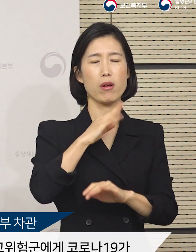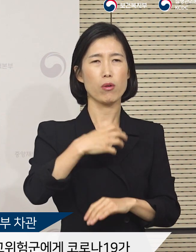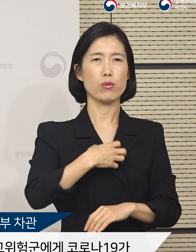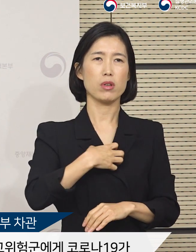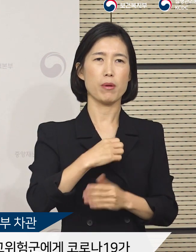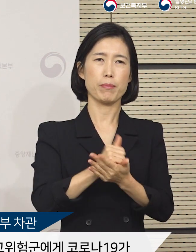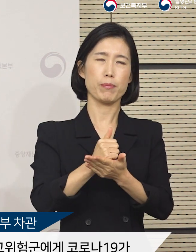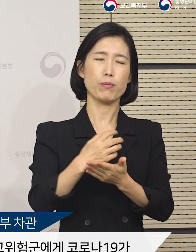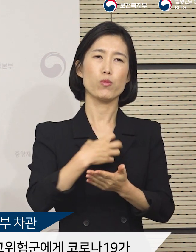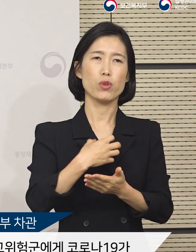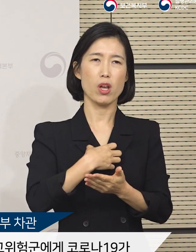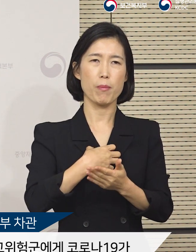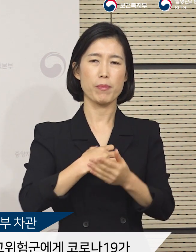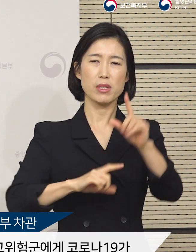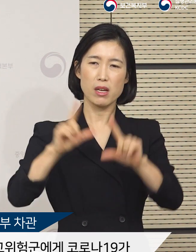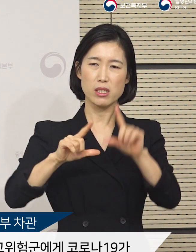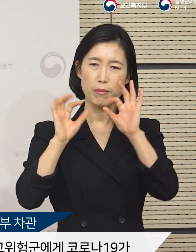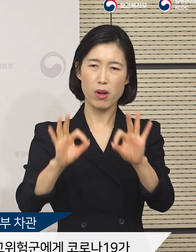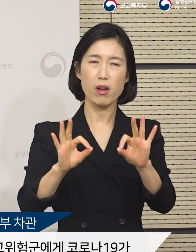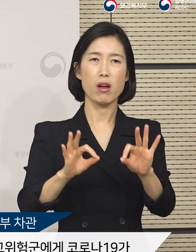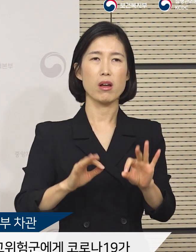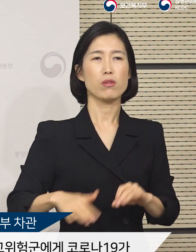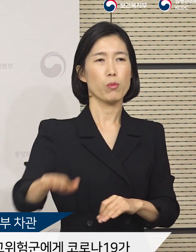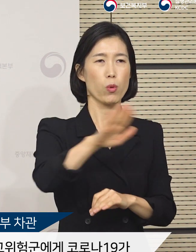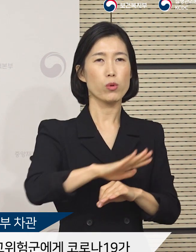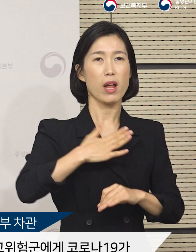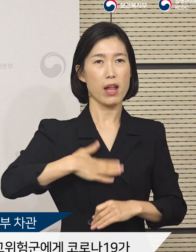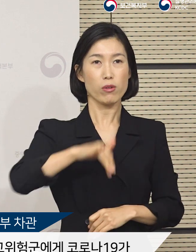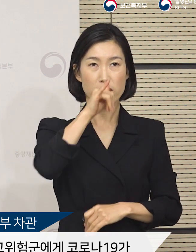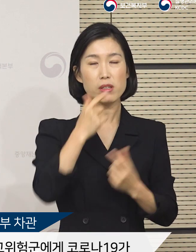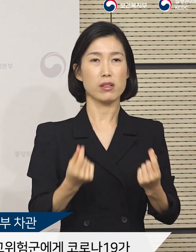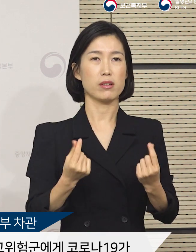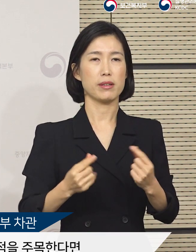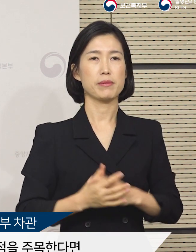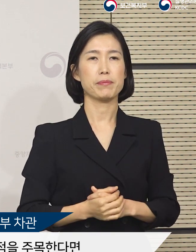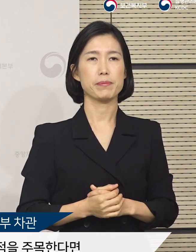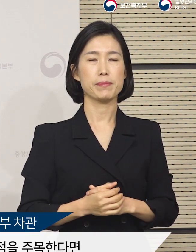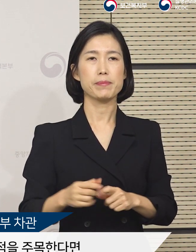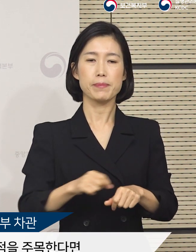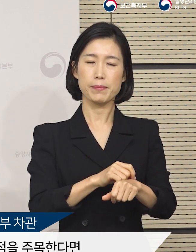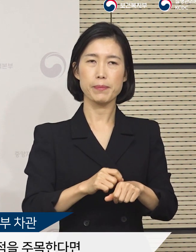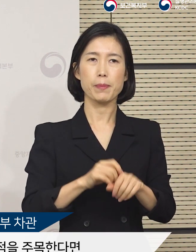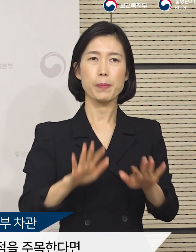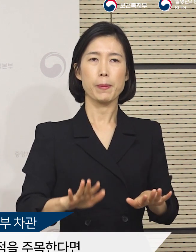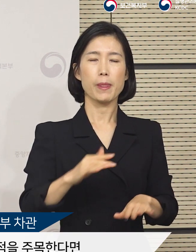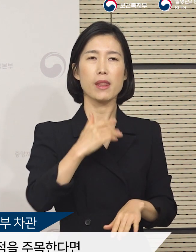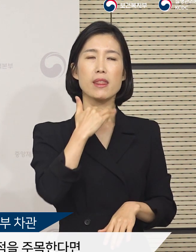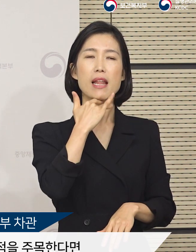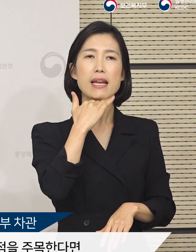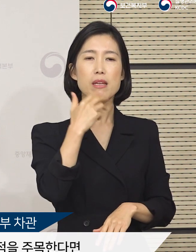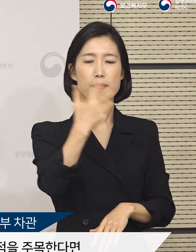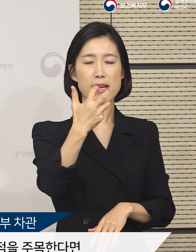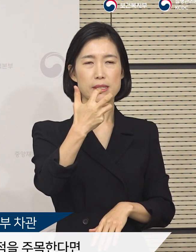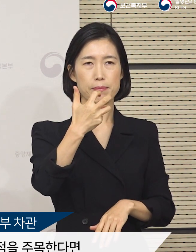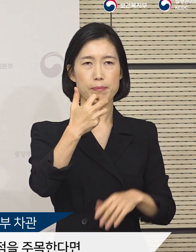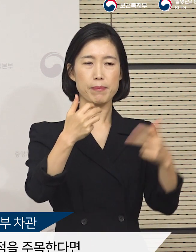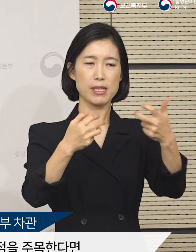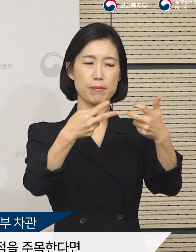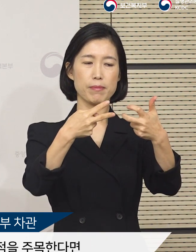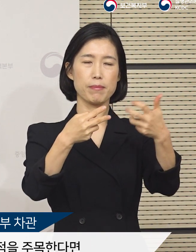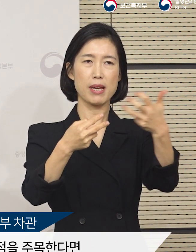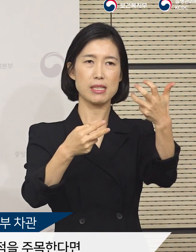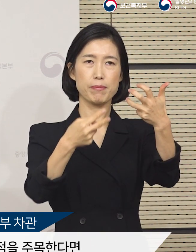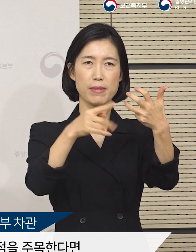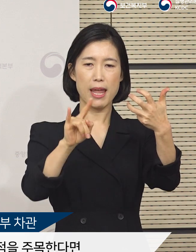위험하다는 사실을 이제는 우리 모두가 알고 있습니다. 특히 80대 이상의